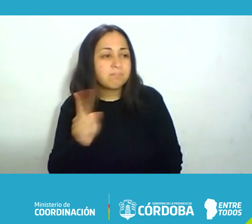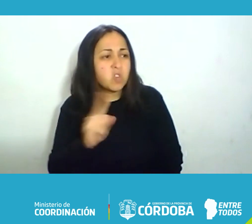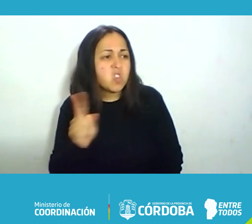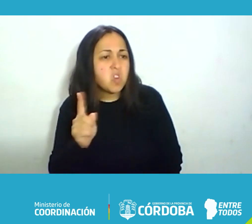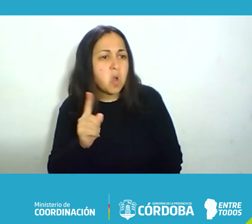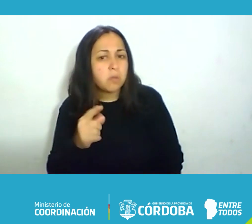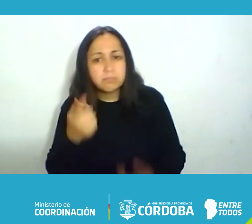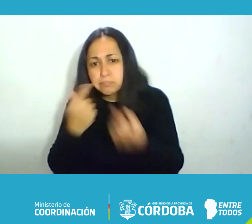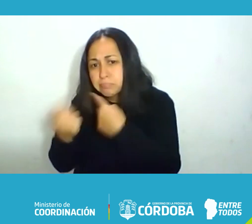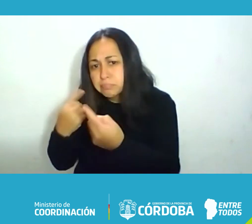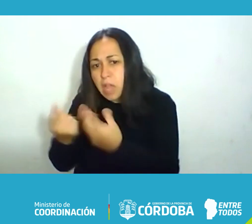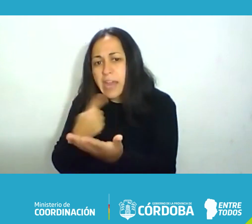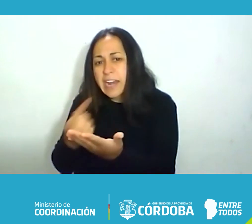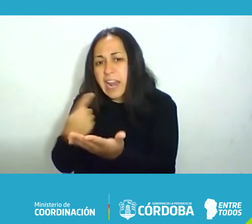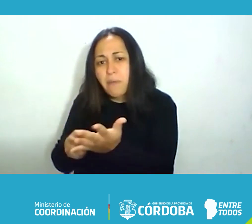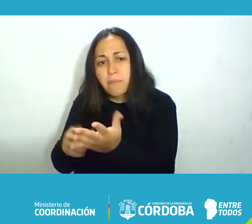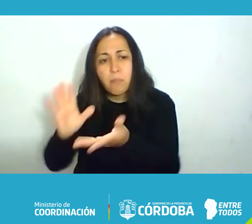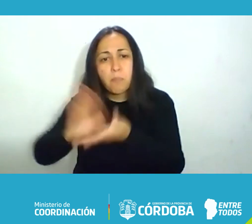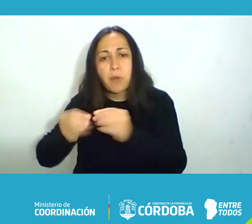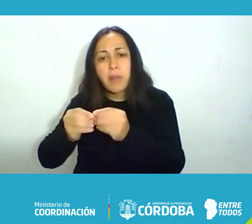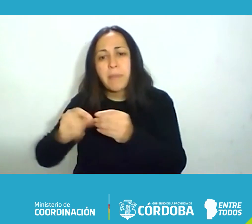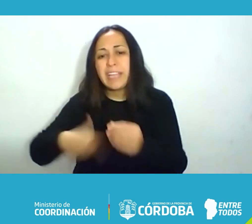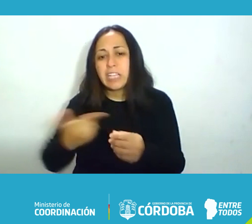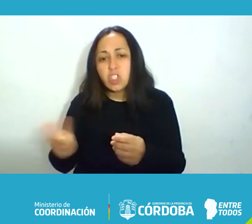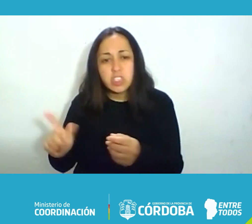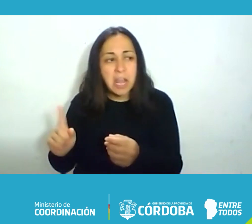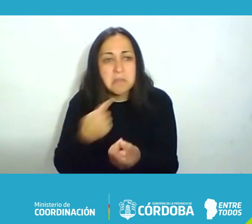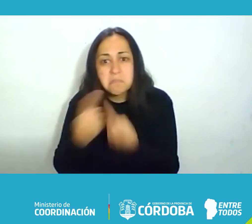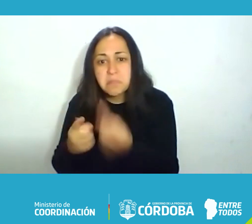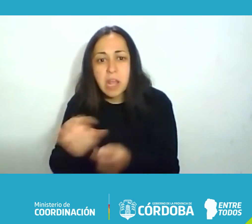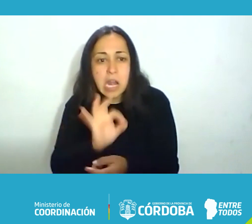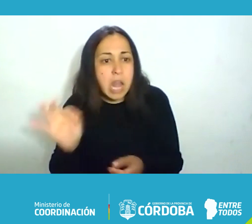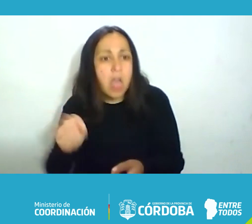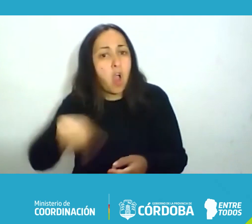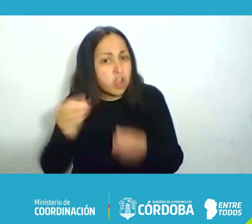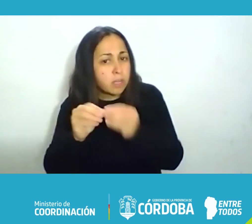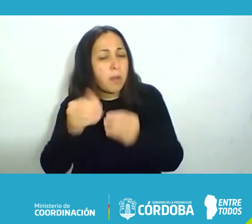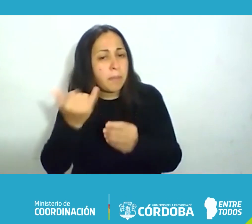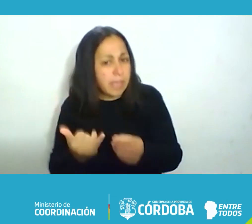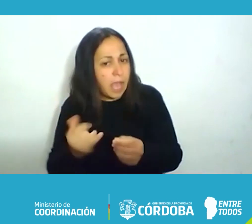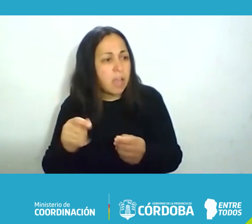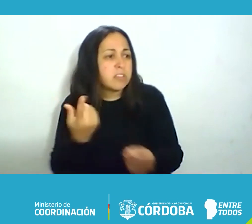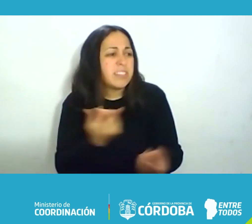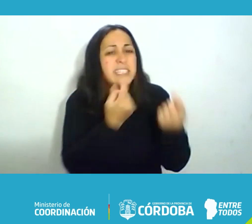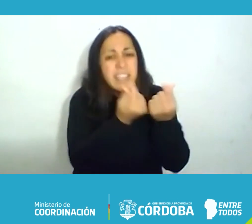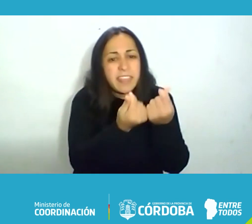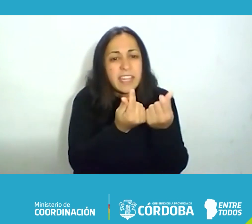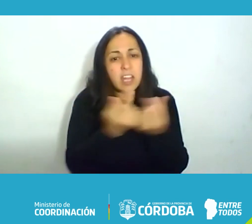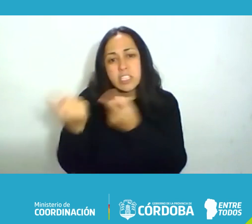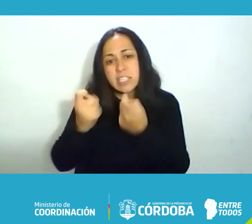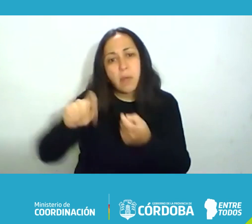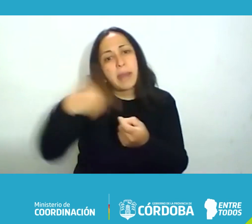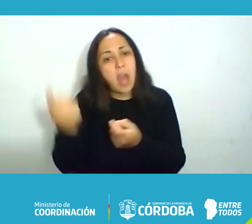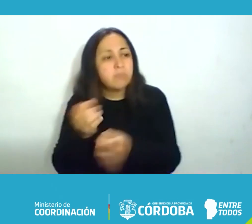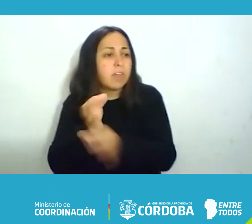se ha hecho relevamiento sobre las problemáticas sociales, que hay otras necesidades que tiene Punilla. Con ese dinero por la autovía que no necesitamos, se